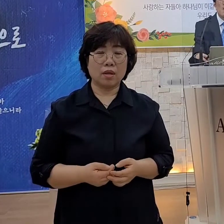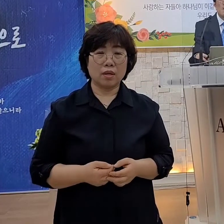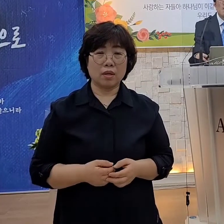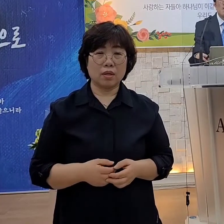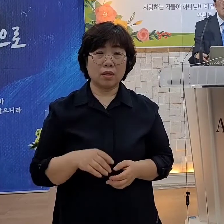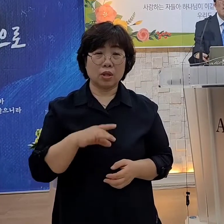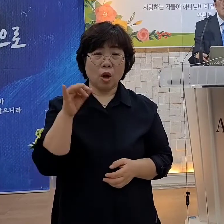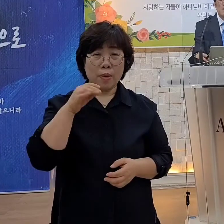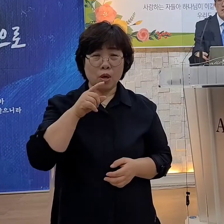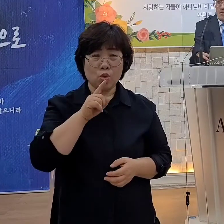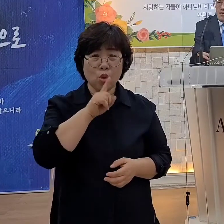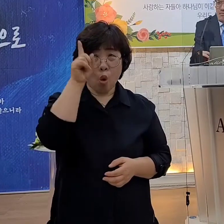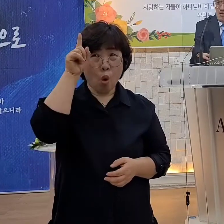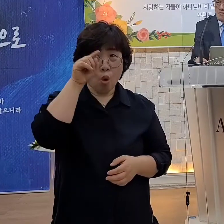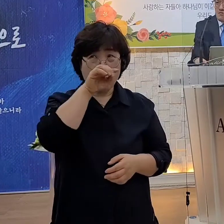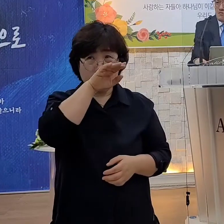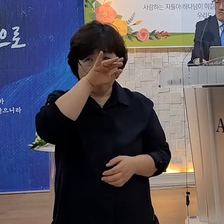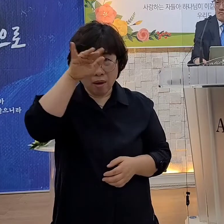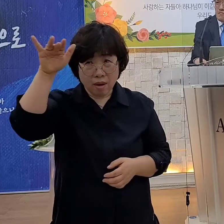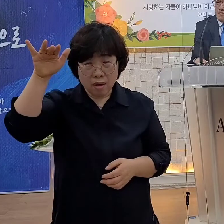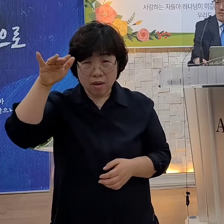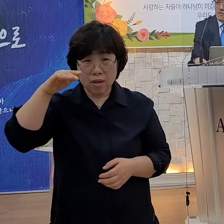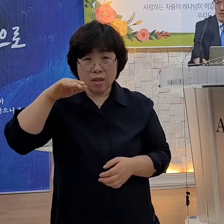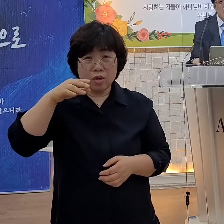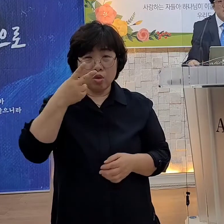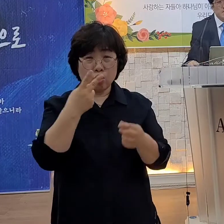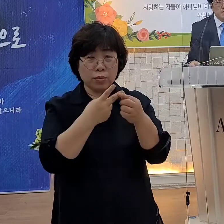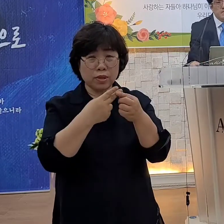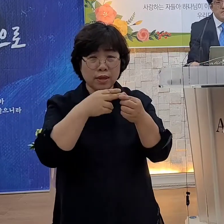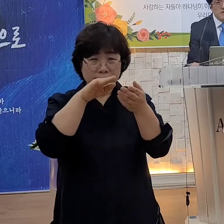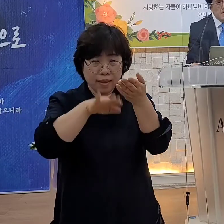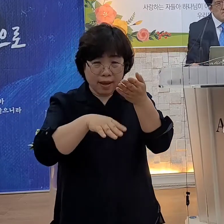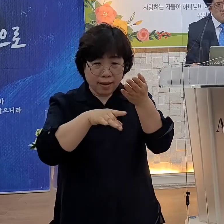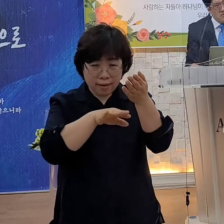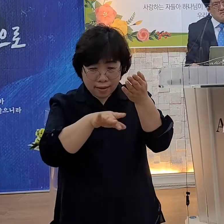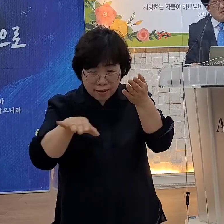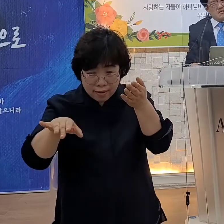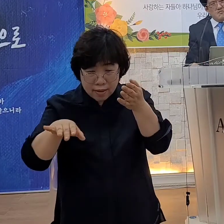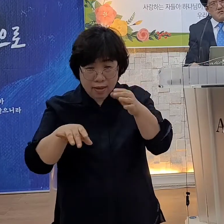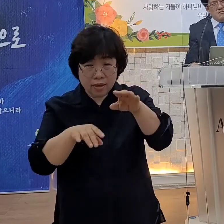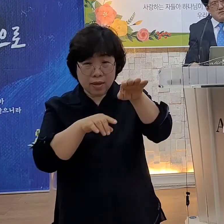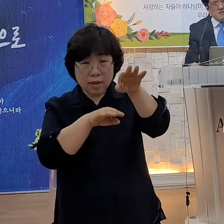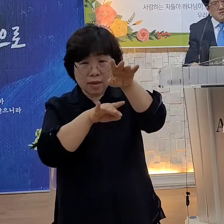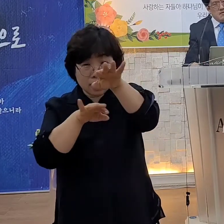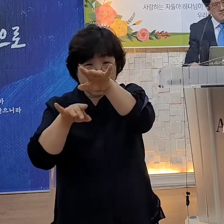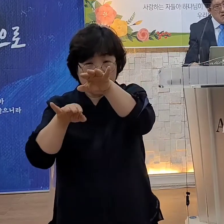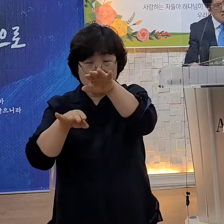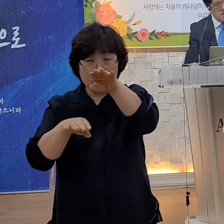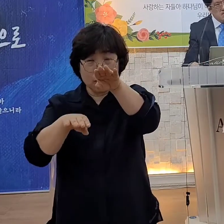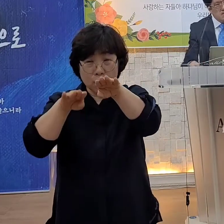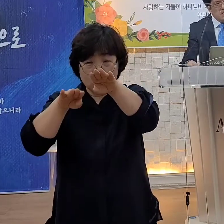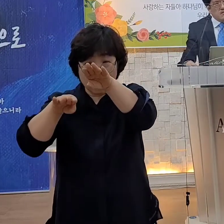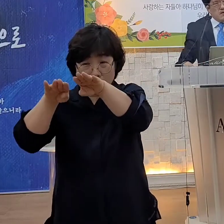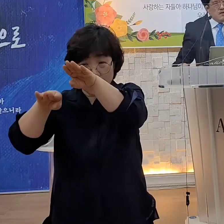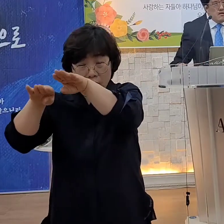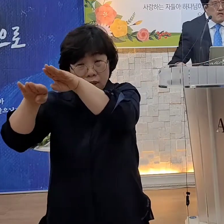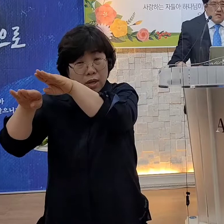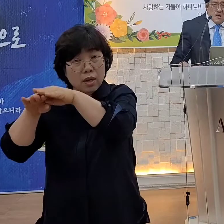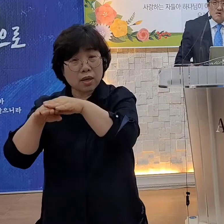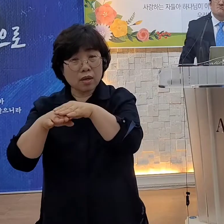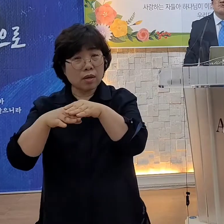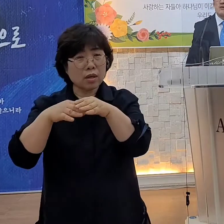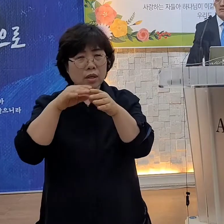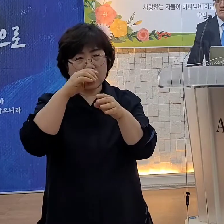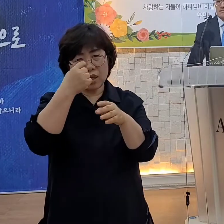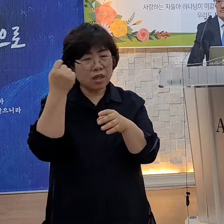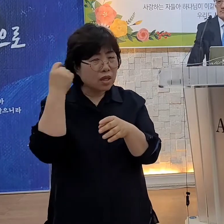평하다. 이렇게 베이스로 가는 거예요. 소프라노가 있으면 이 베이스가 이렇게,